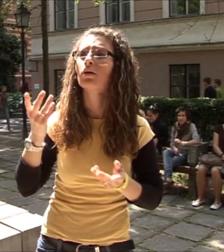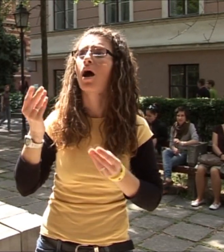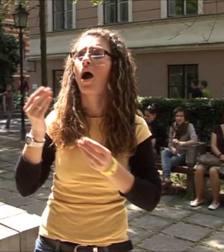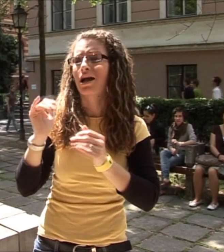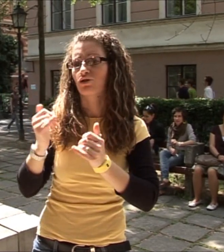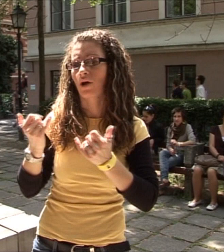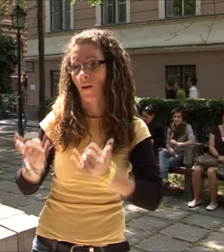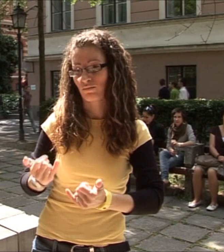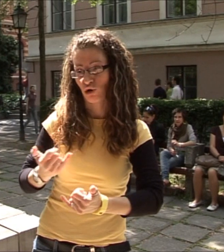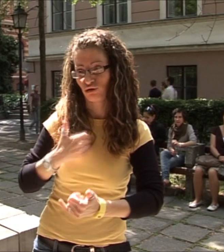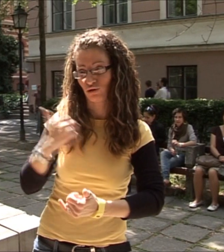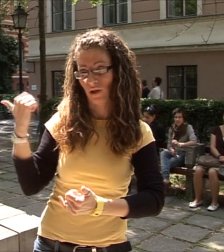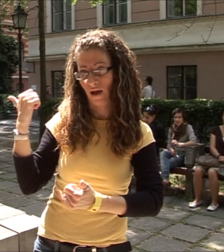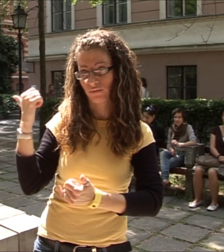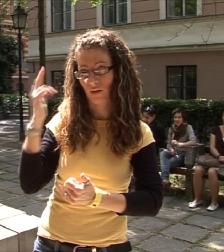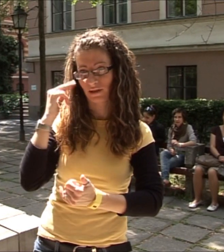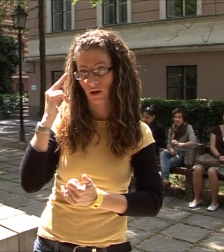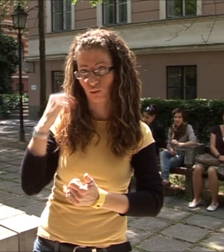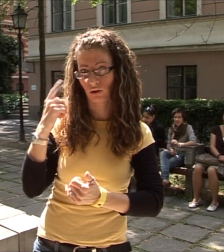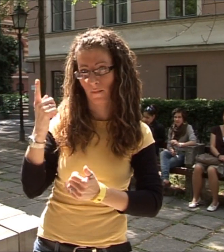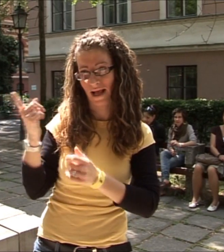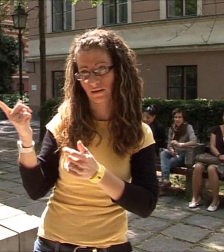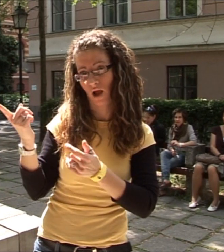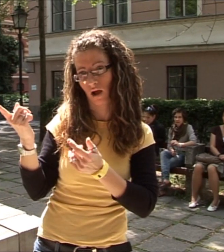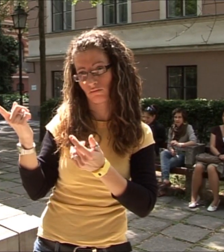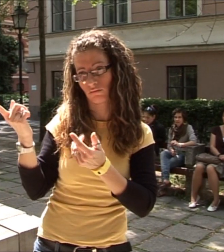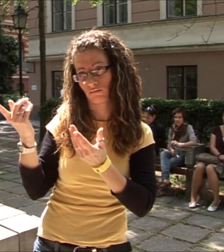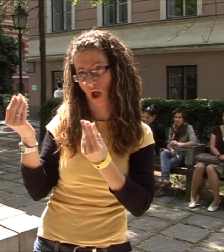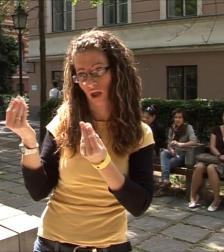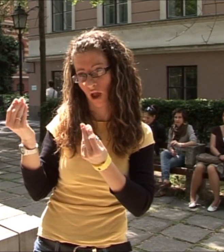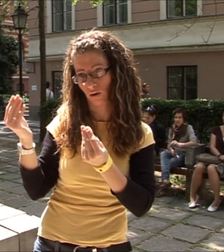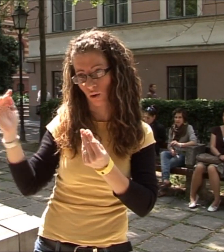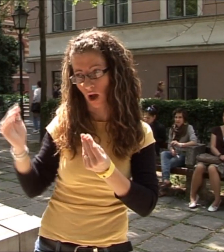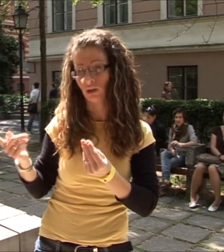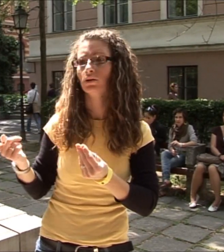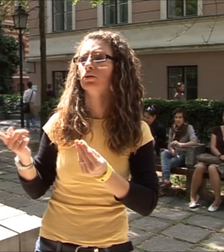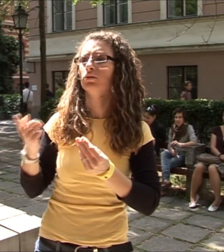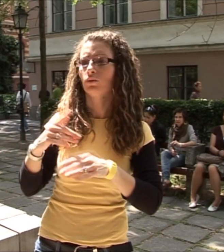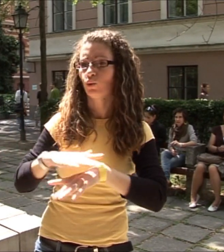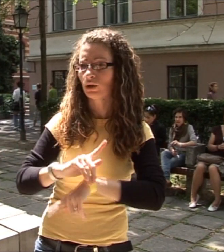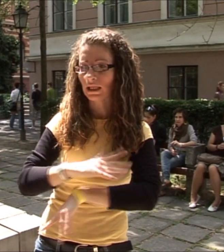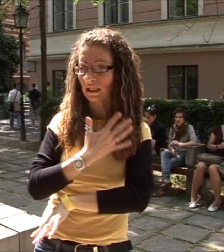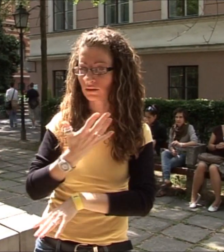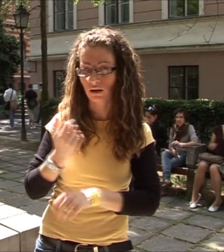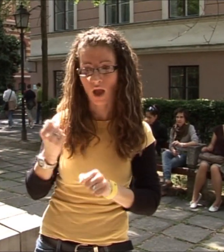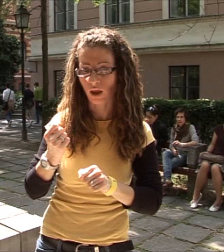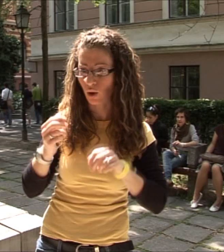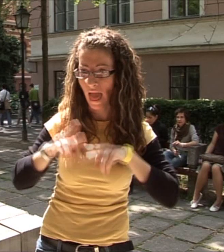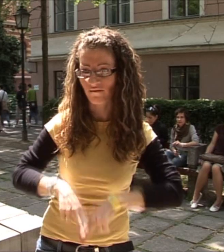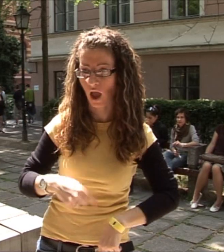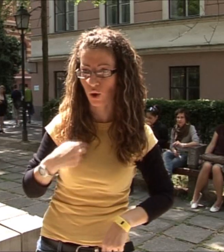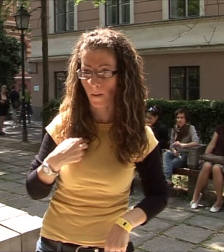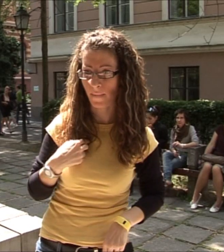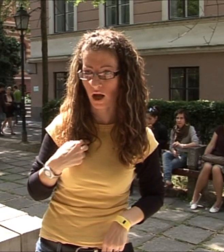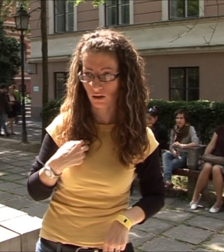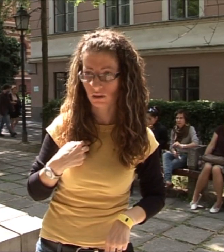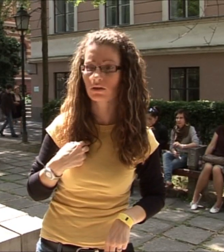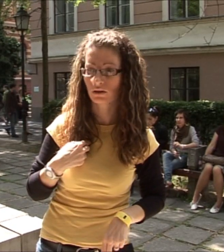hallani és amit most iskolában tanulunk ezt a zadot úgy éreztem hogy nagyon le vagyok maradva